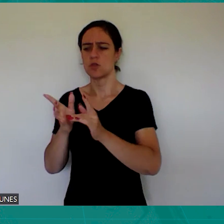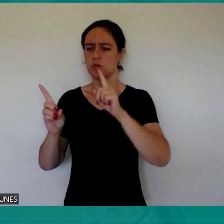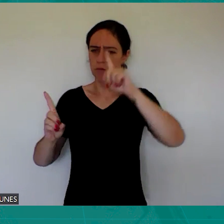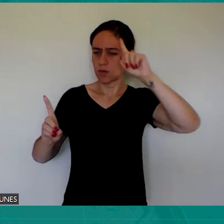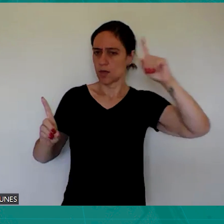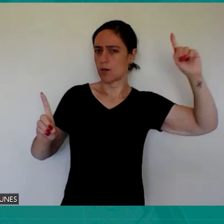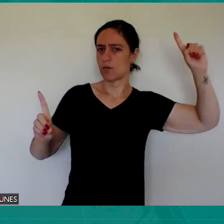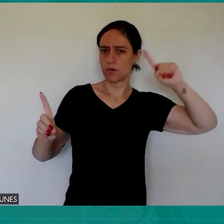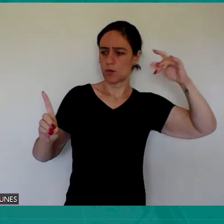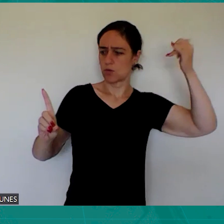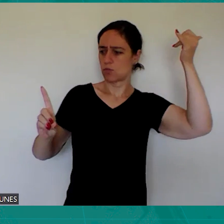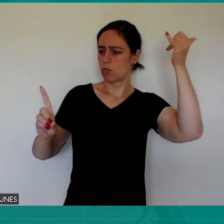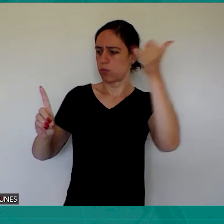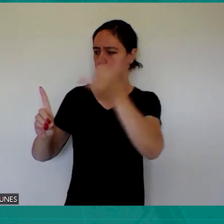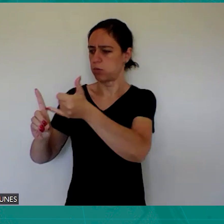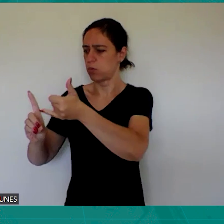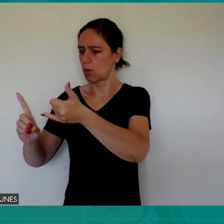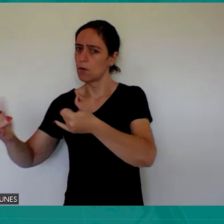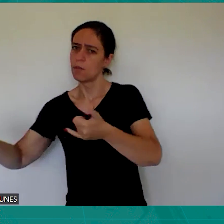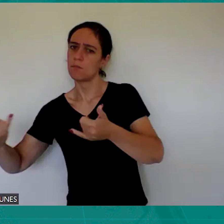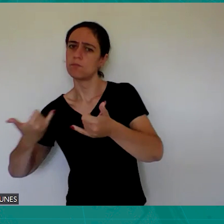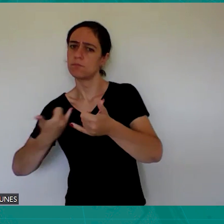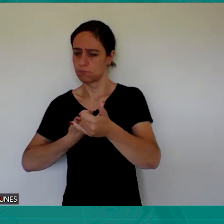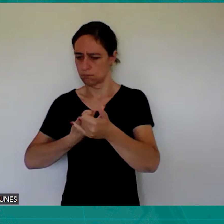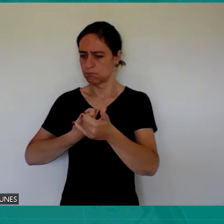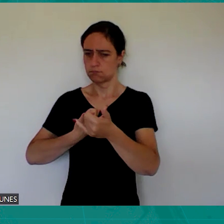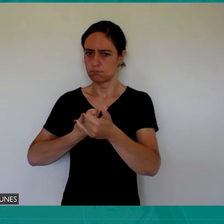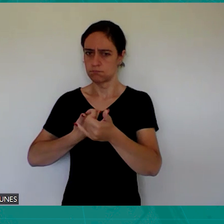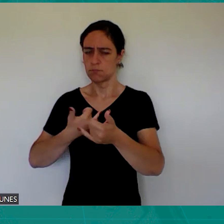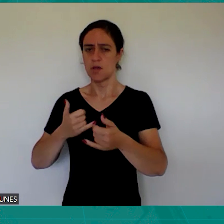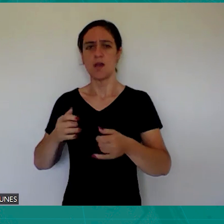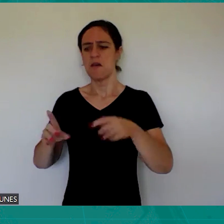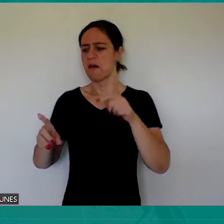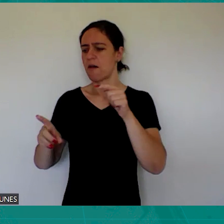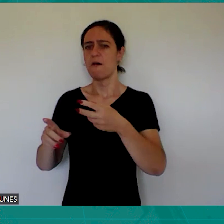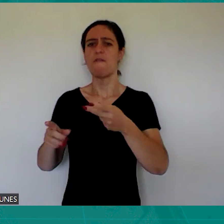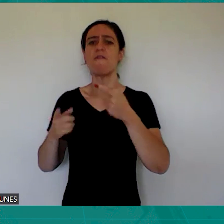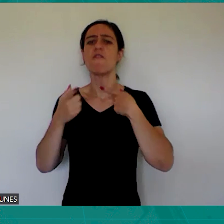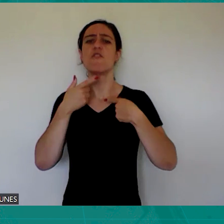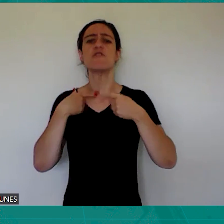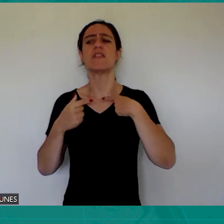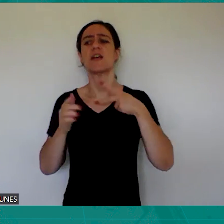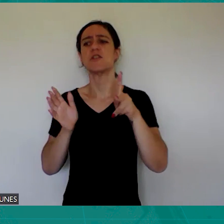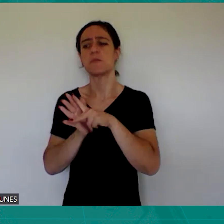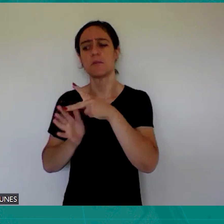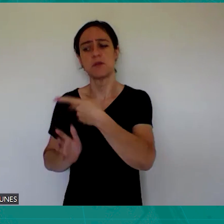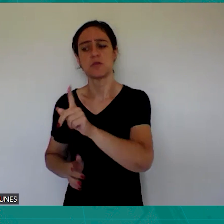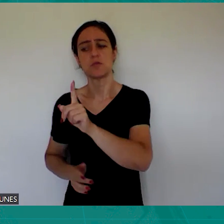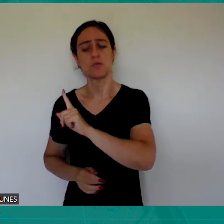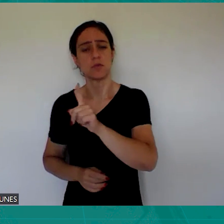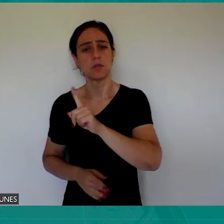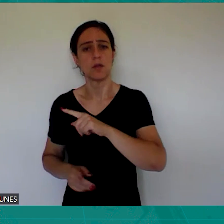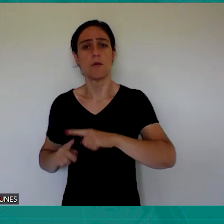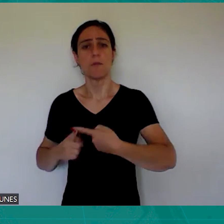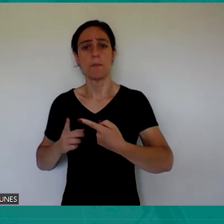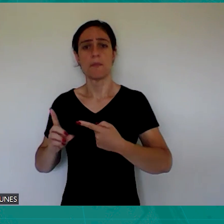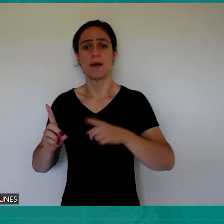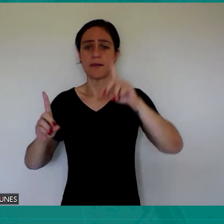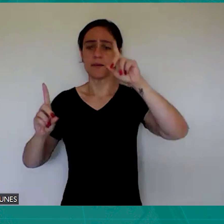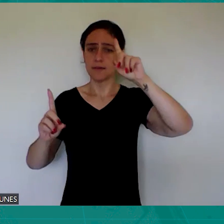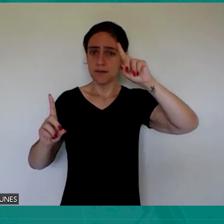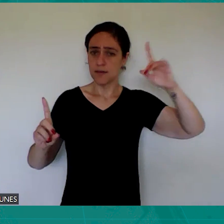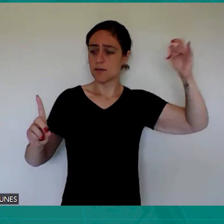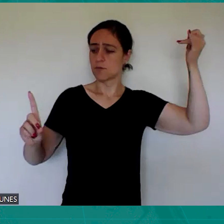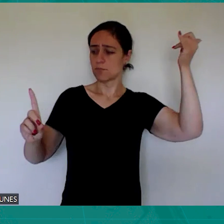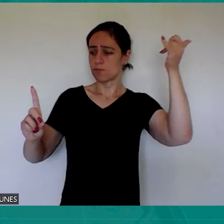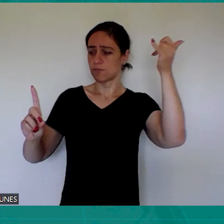falava suas próprias palavras, ele ouvia do Pai o que falar, ele falava